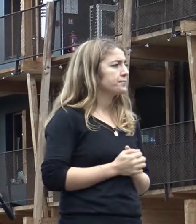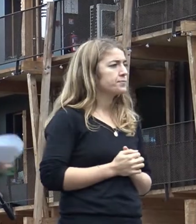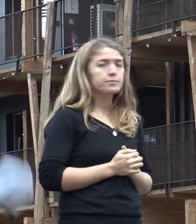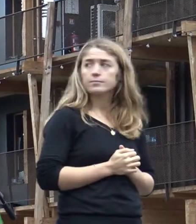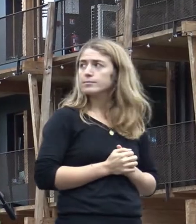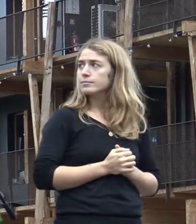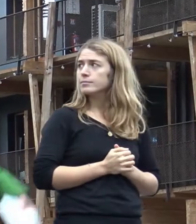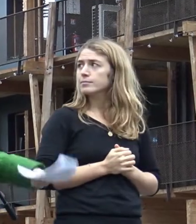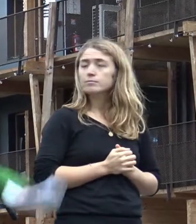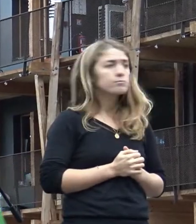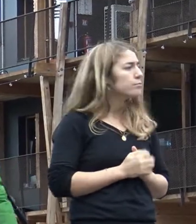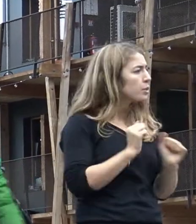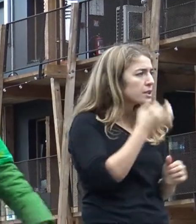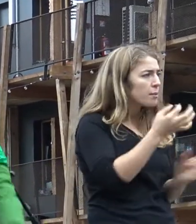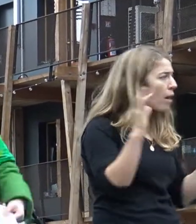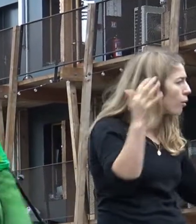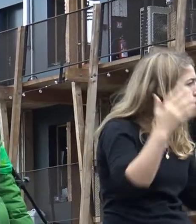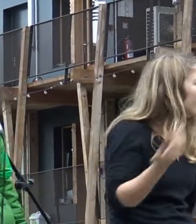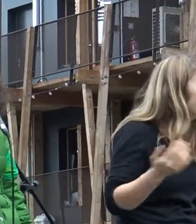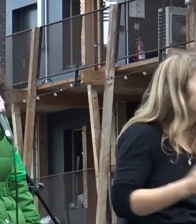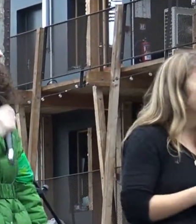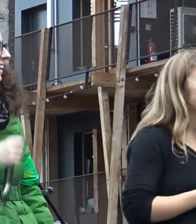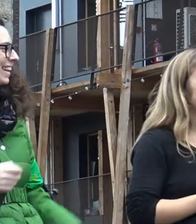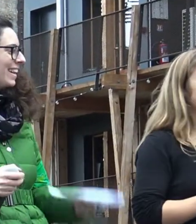Ouais, ça s'applaudit, bah une semaine quand même, d'événements, bordel.